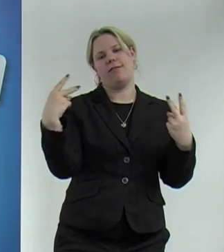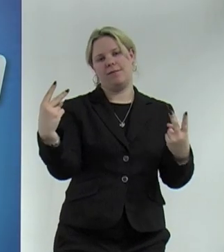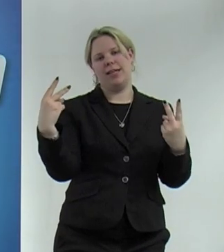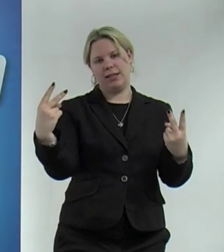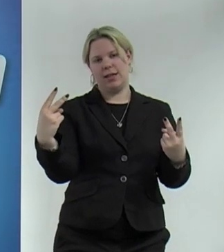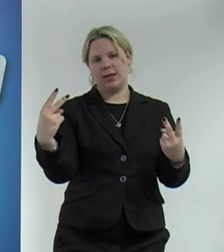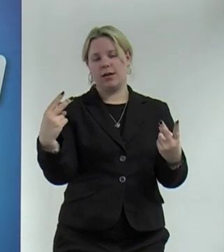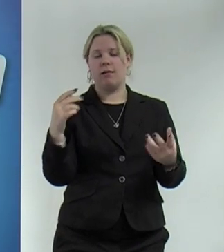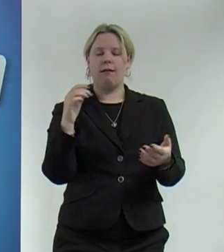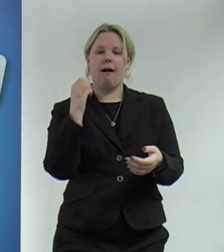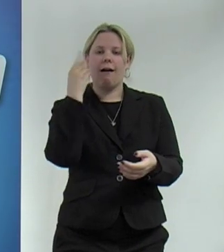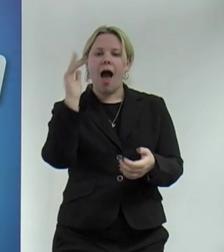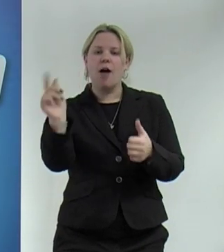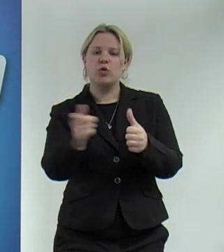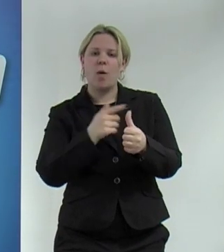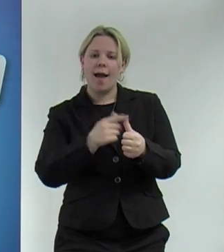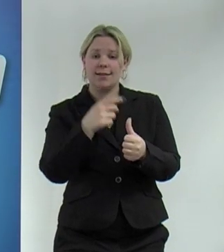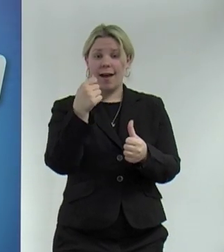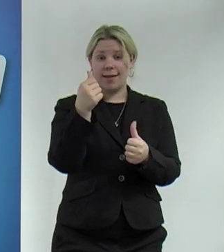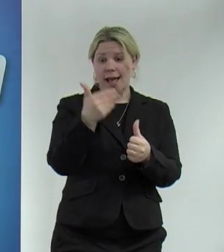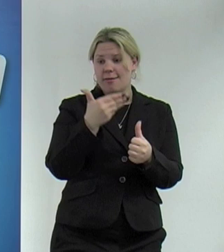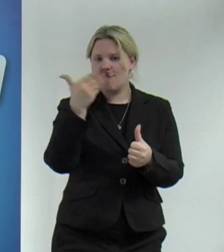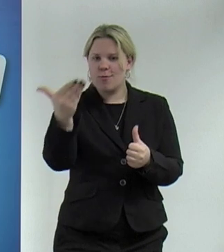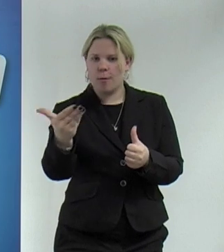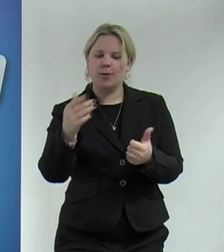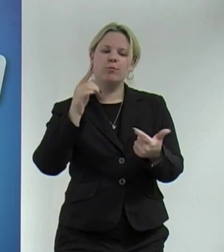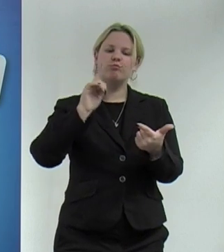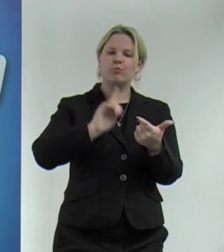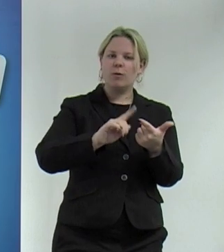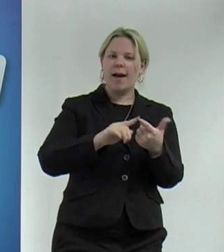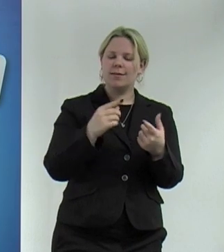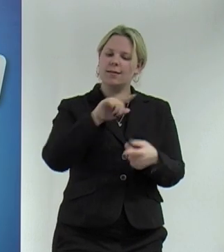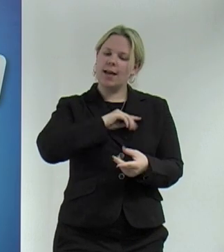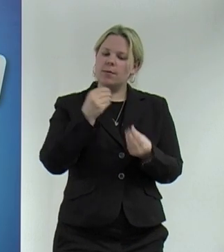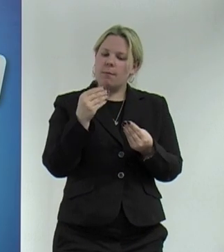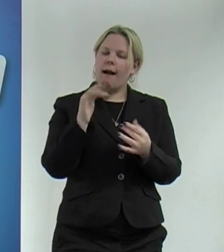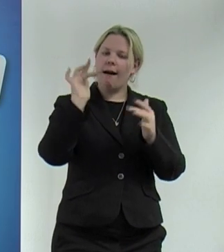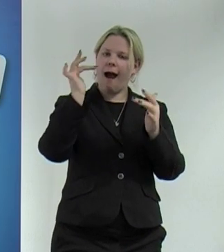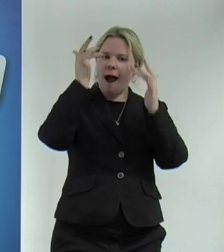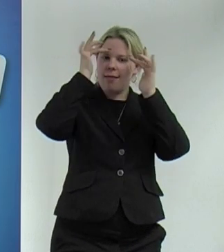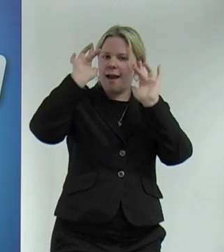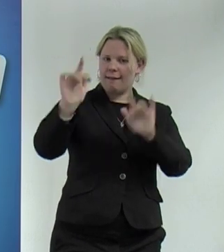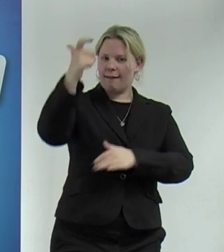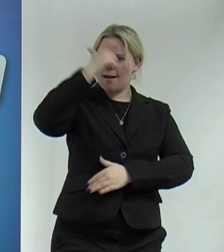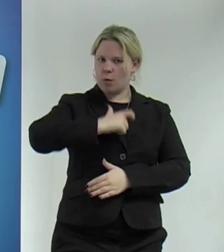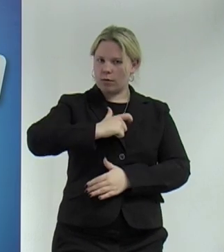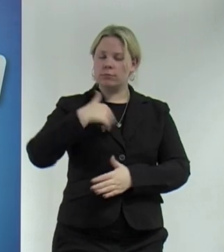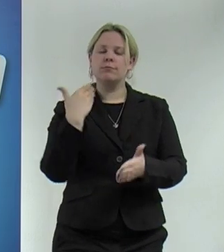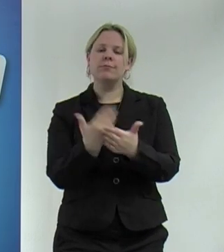Um Geld zu verdienen. Um gebraucht zu werden. Darum wollen wir. Dass die